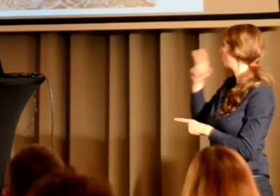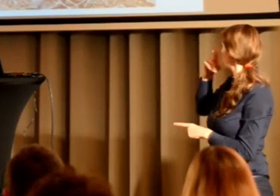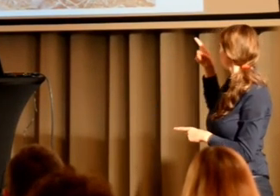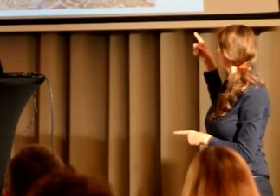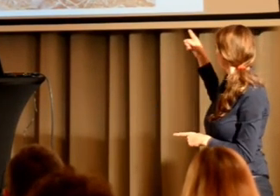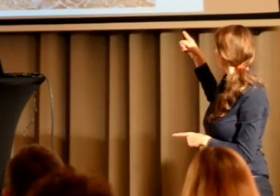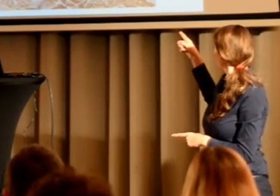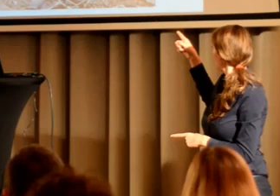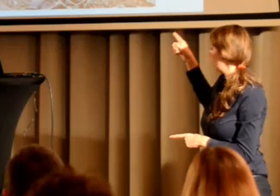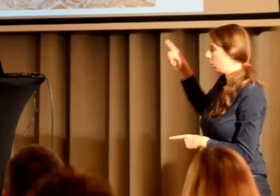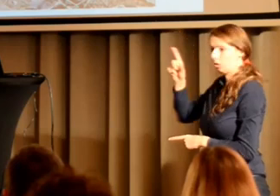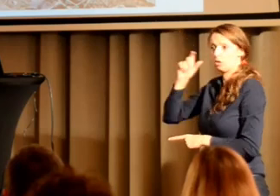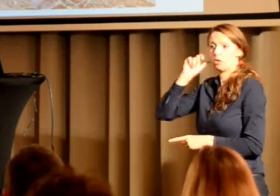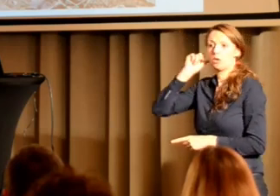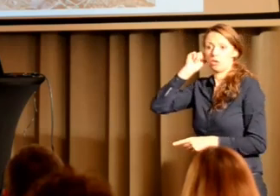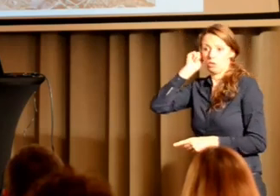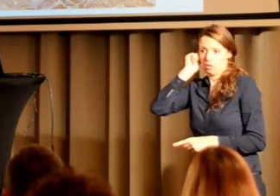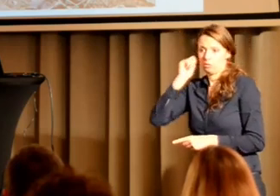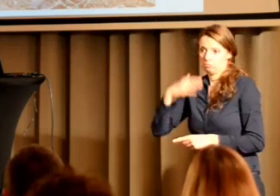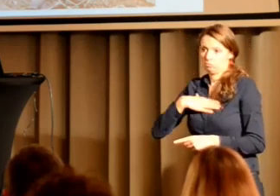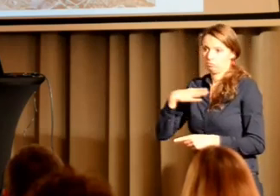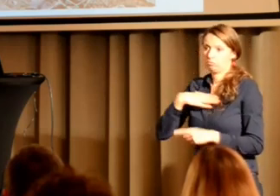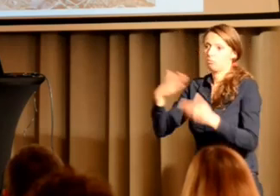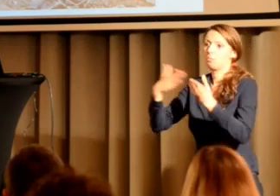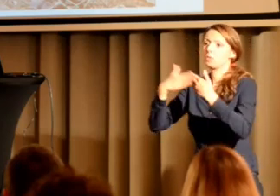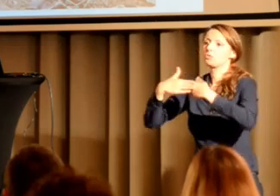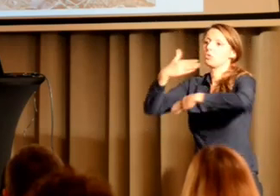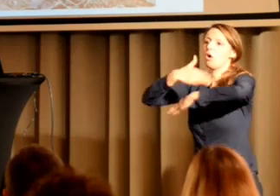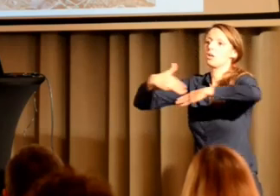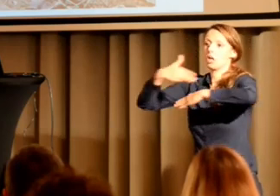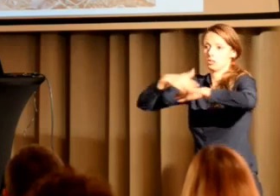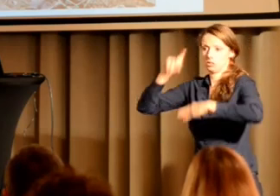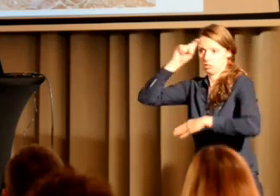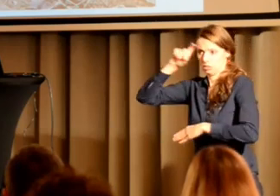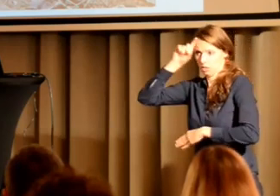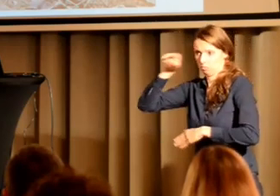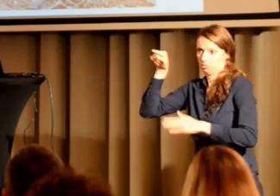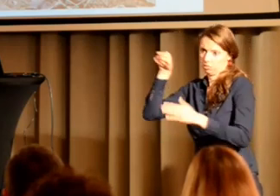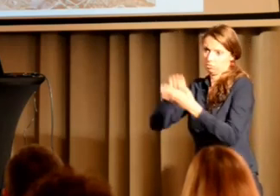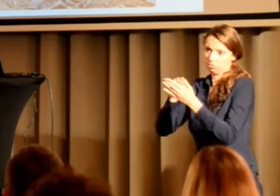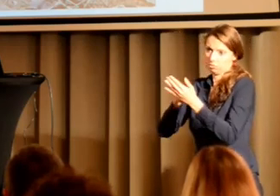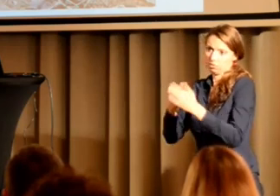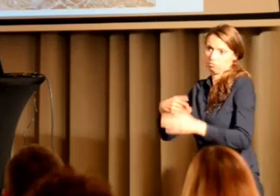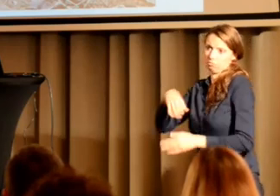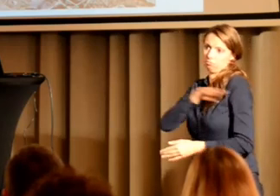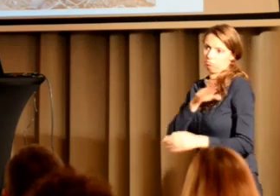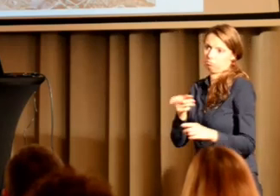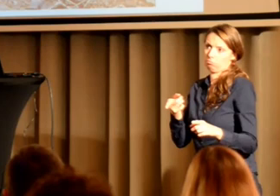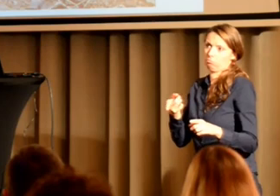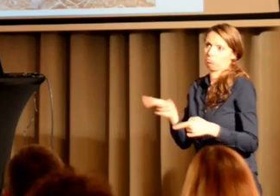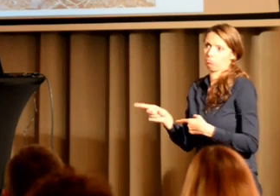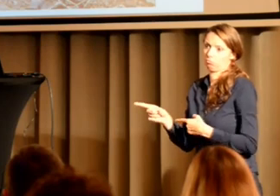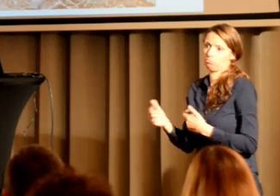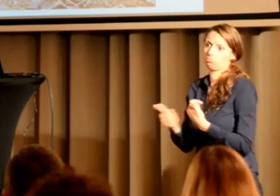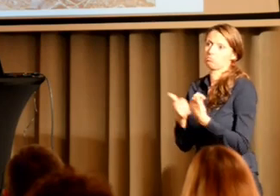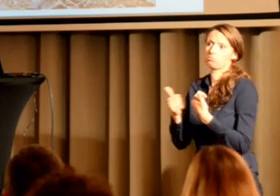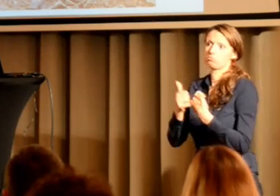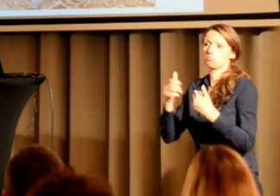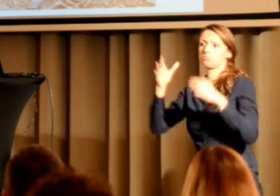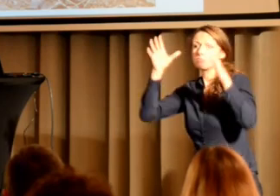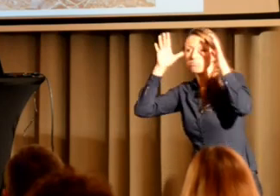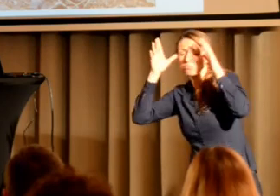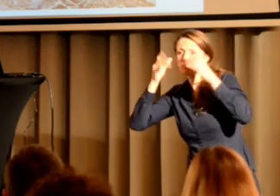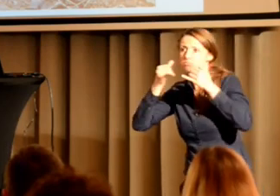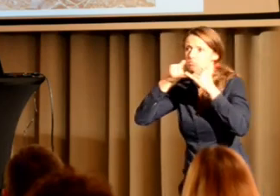która zginęła w lasach cetyńskich, blisko granicy z Niemcami. Po prostu w wewnętrzu zostawionym na jelenie albo na